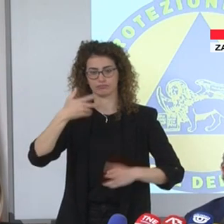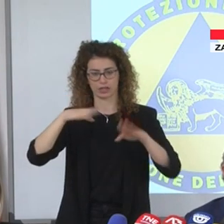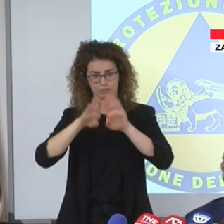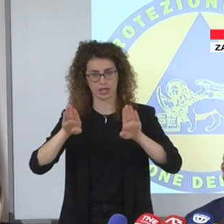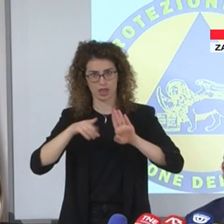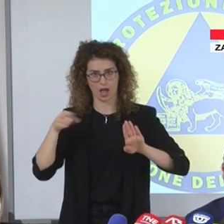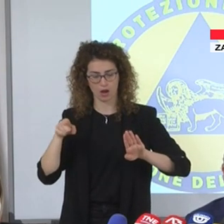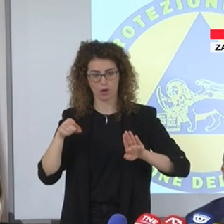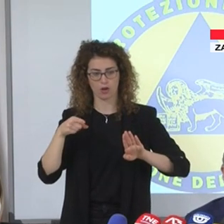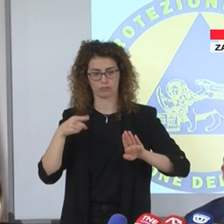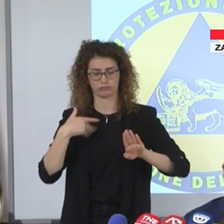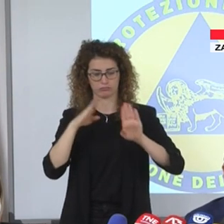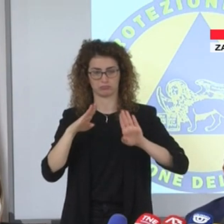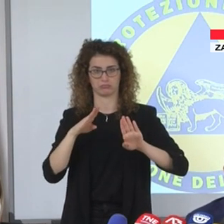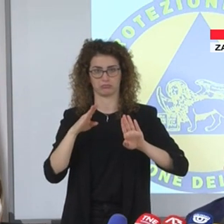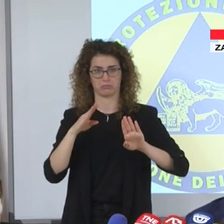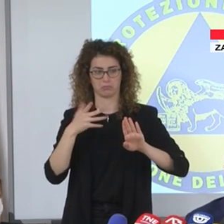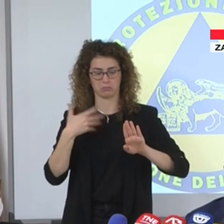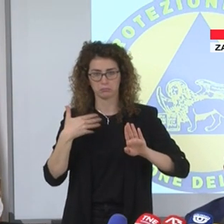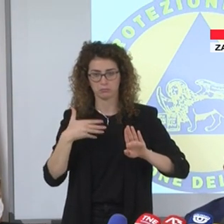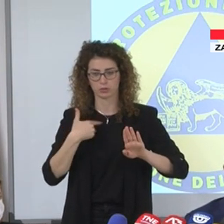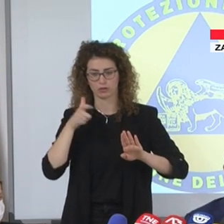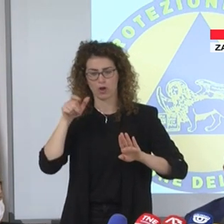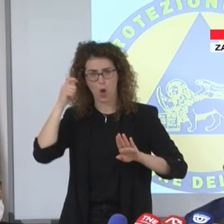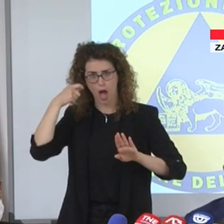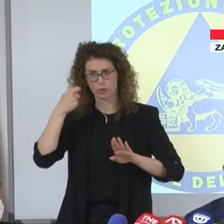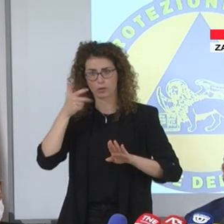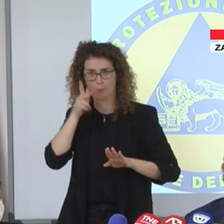che fece molto scalpore, perché cioè, lui è un bravo attore,